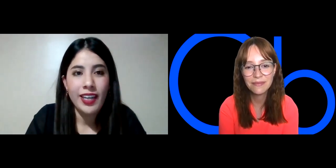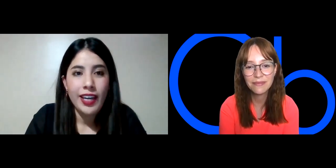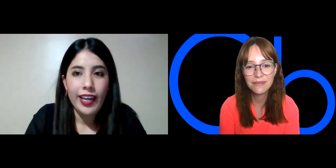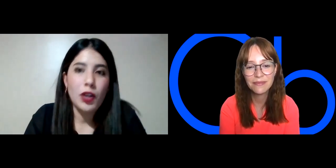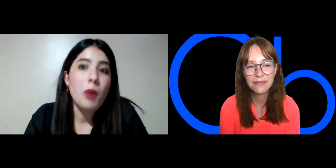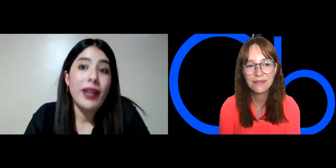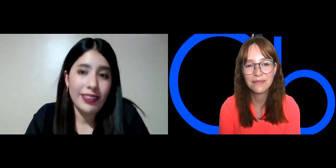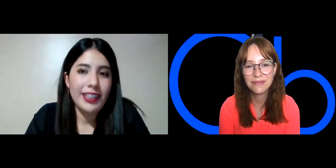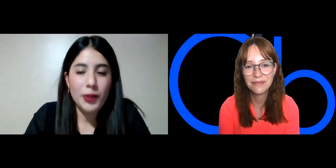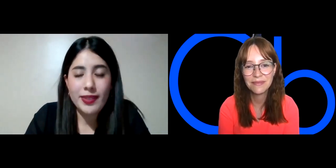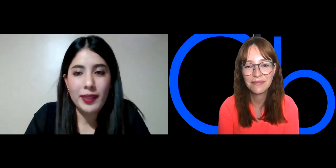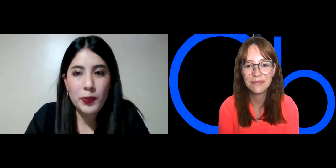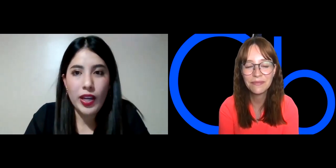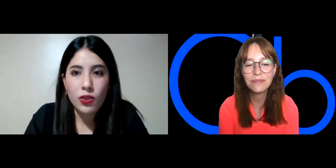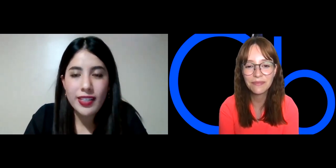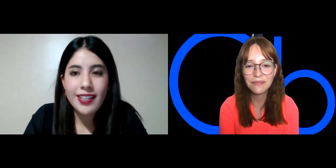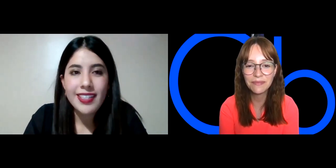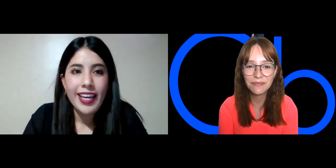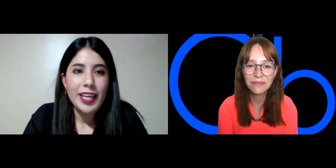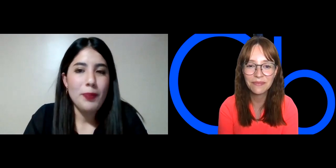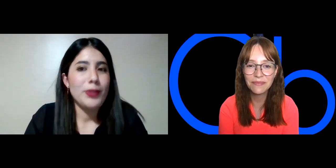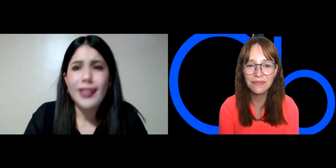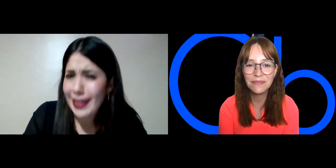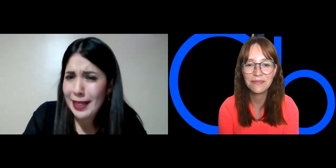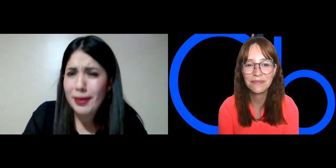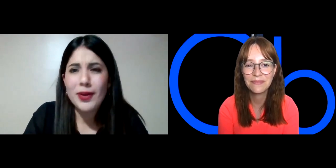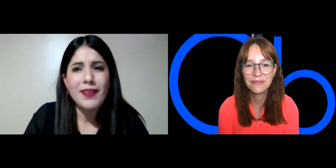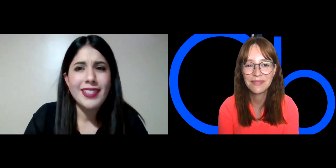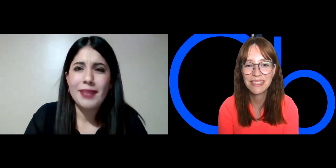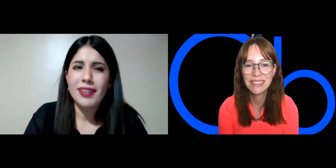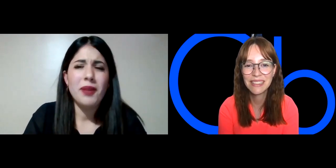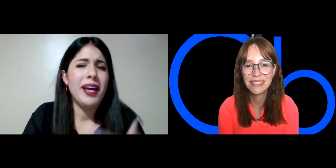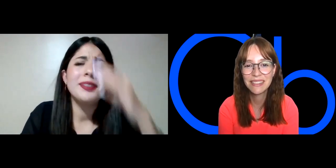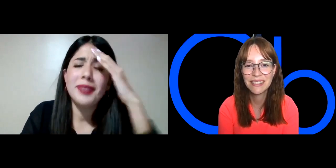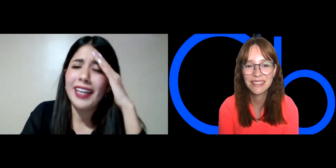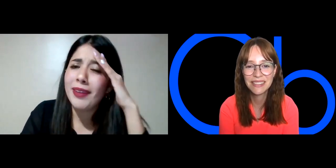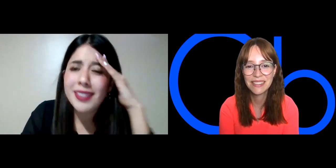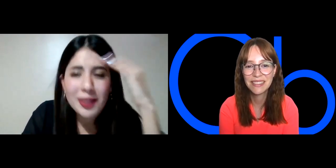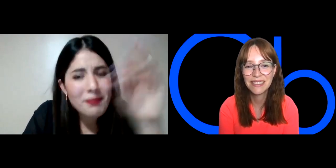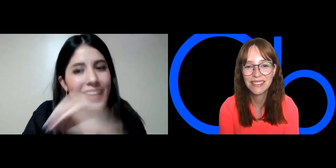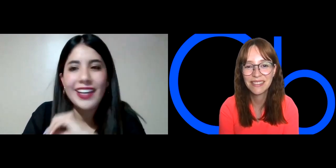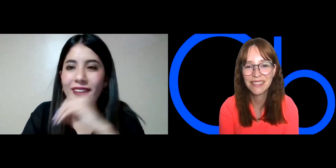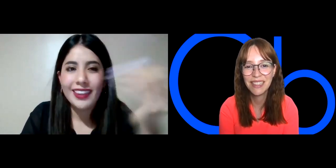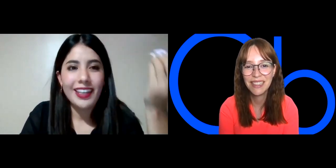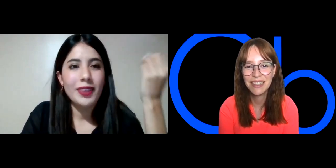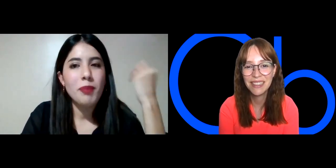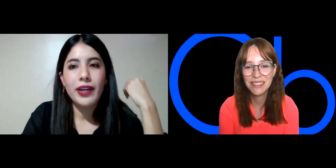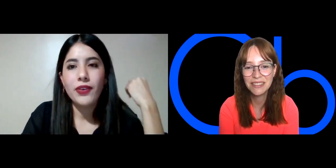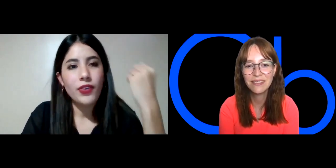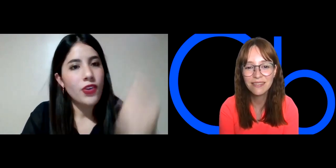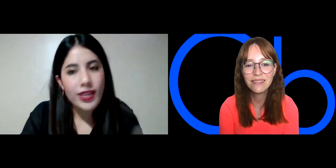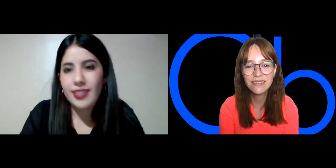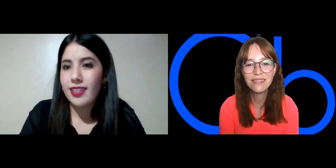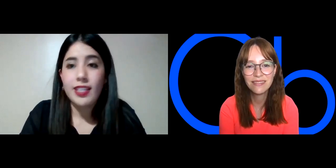permite compartir todo este tipo de cosas. Y pues no se desanimen. Yo a veces también digo, ay, como que lo ando haciendo mal, ya no le entiendo,